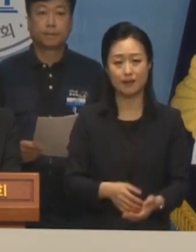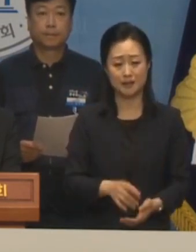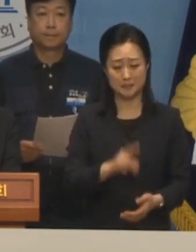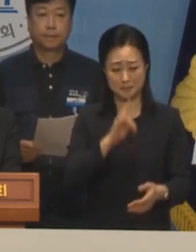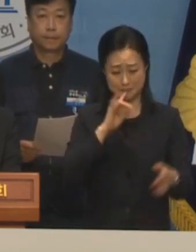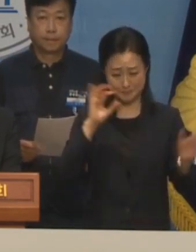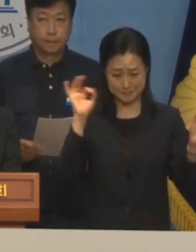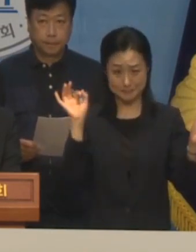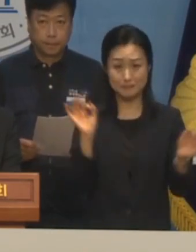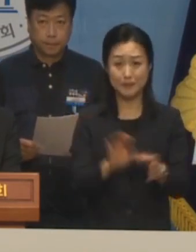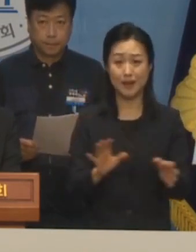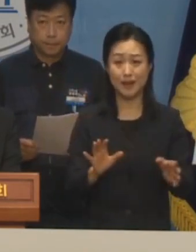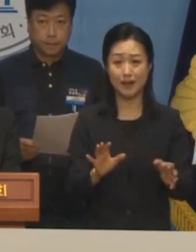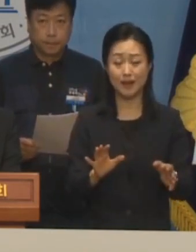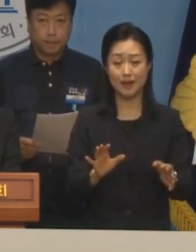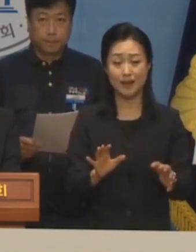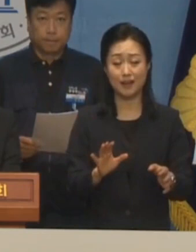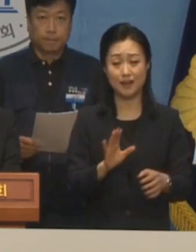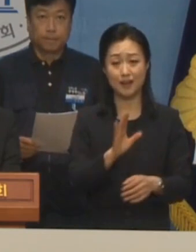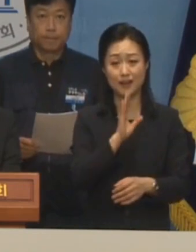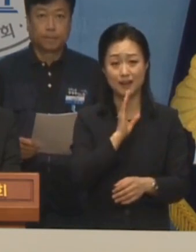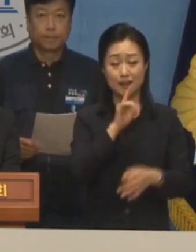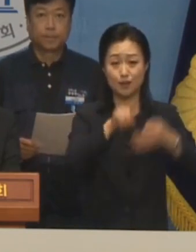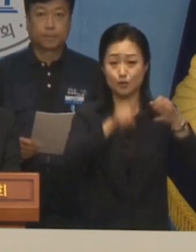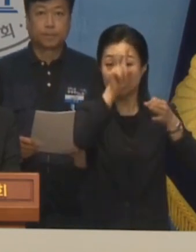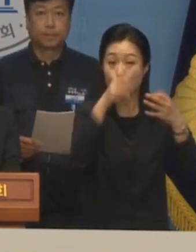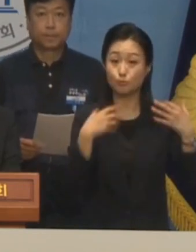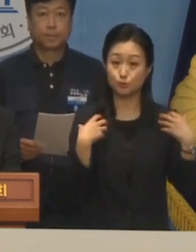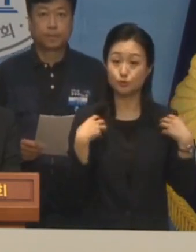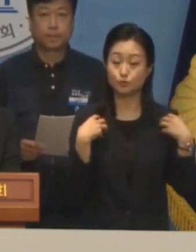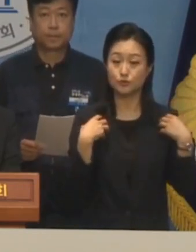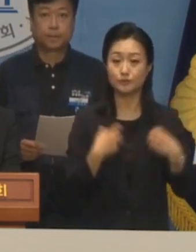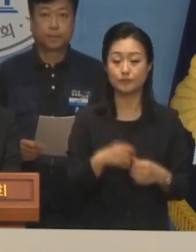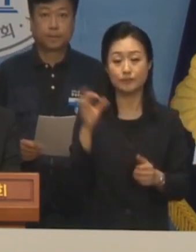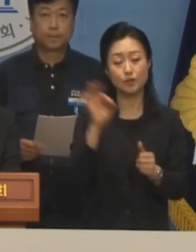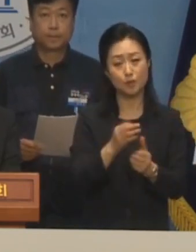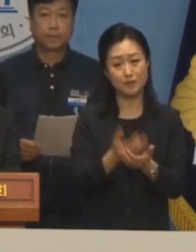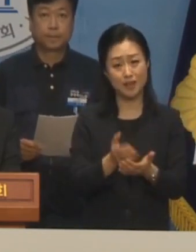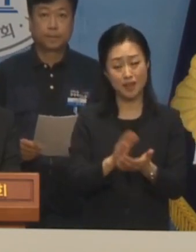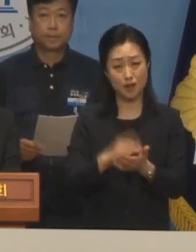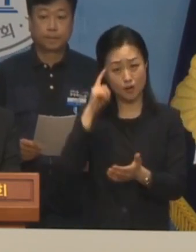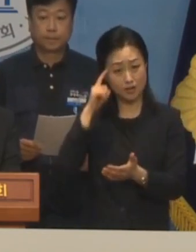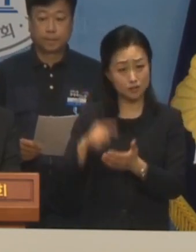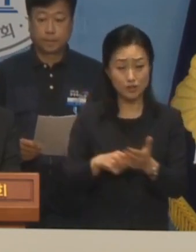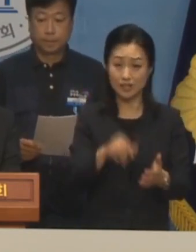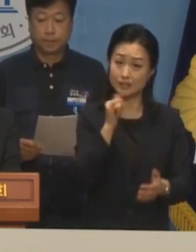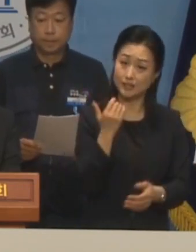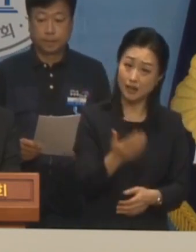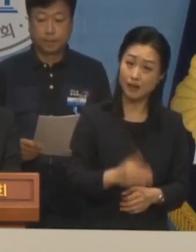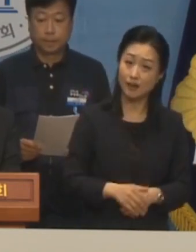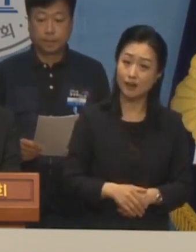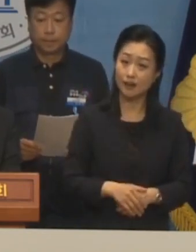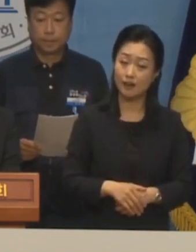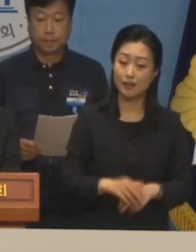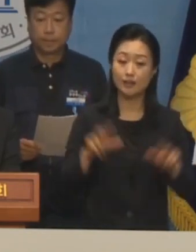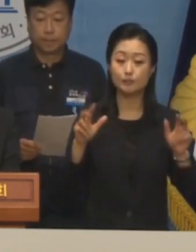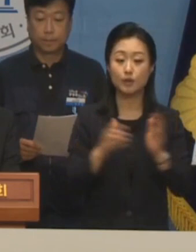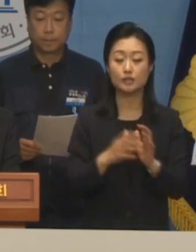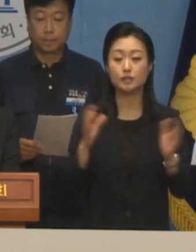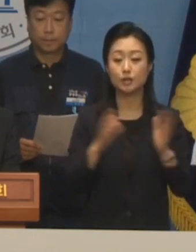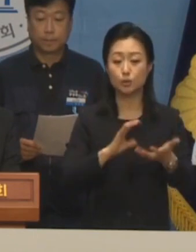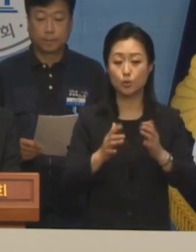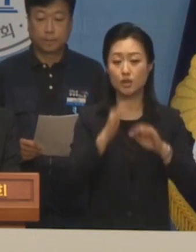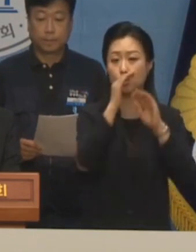있습니다. 정말 정작 윤석열 정부가 연금 개혁에 대한 의지가 있다면, 그리고 그동안